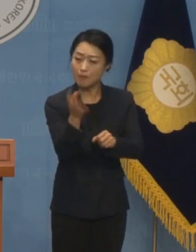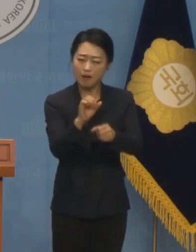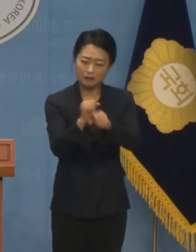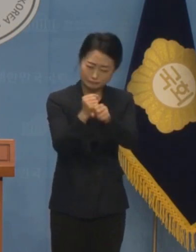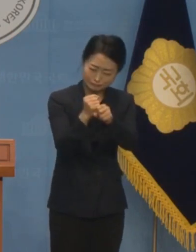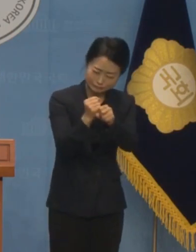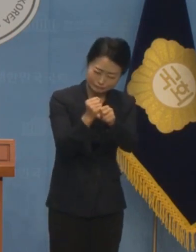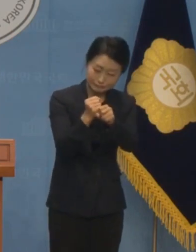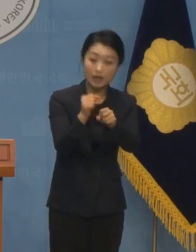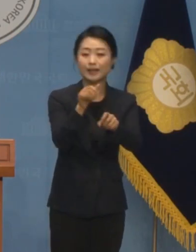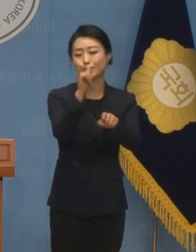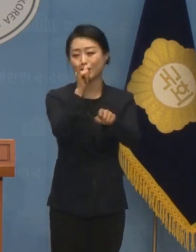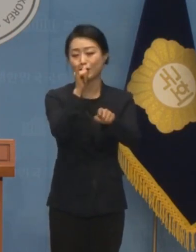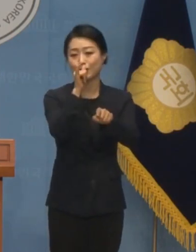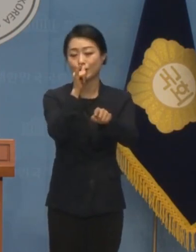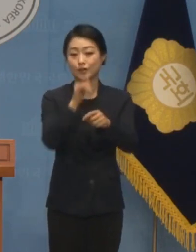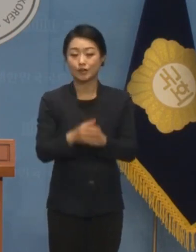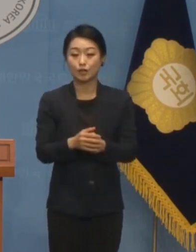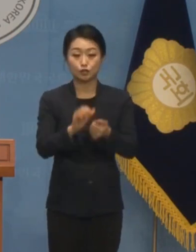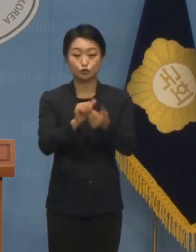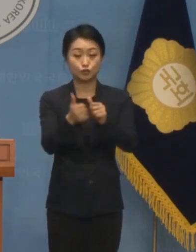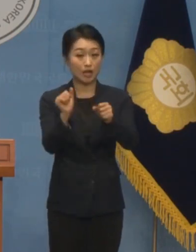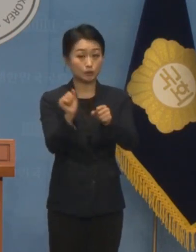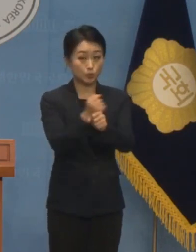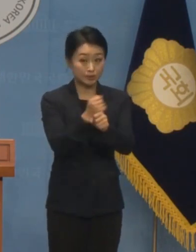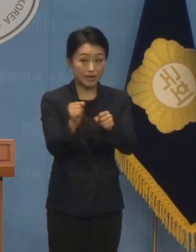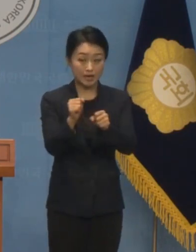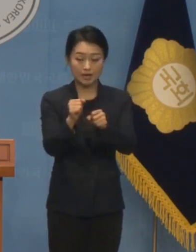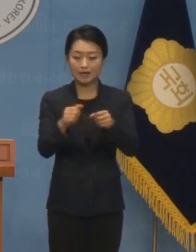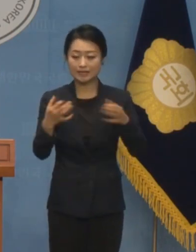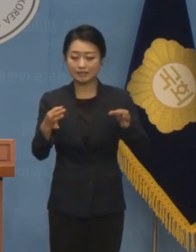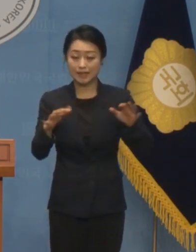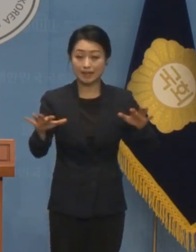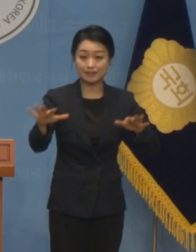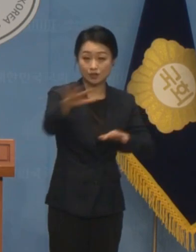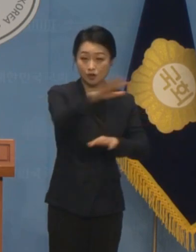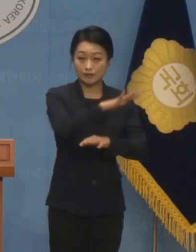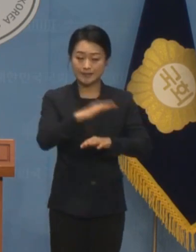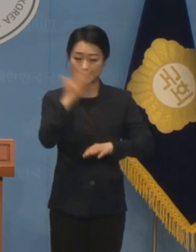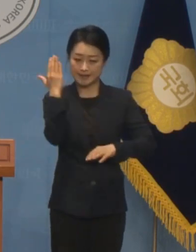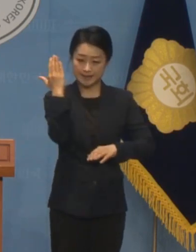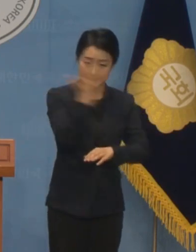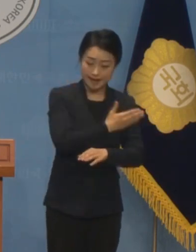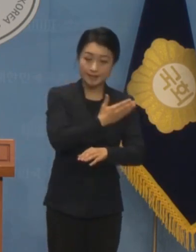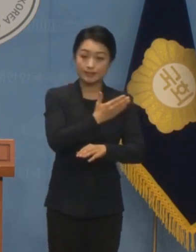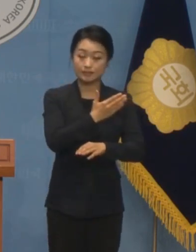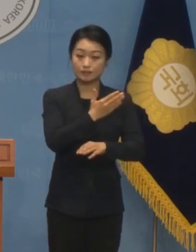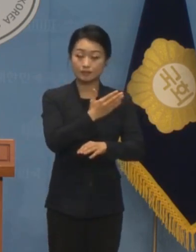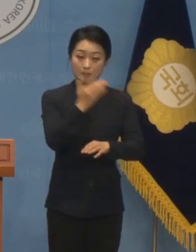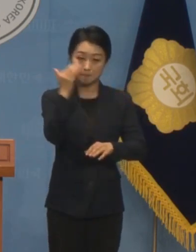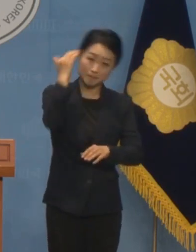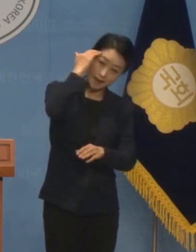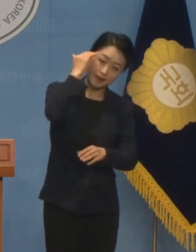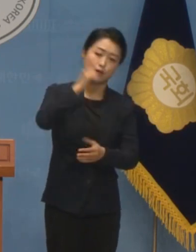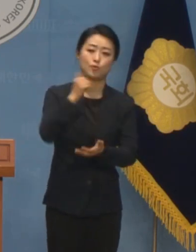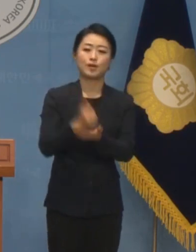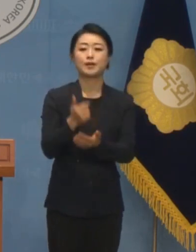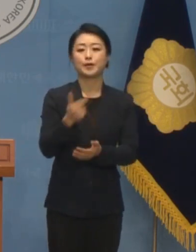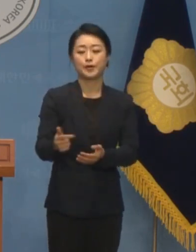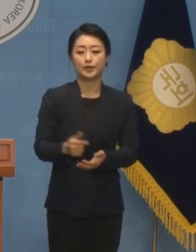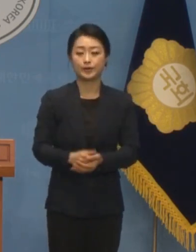주가 조작은 금융시장의 안정성과 공정성, 투명성을 위협하는 중대